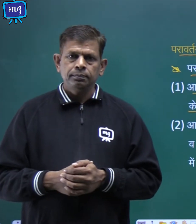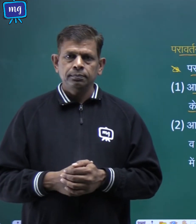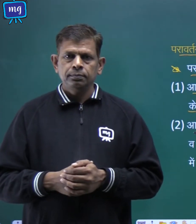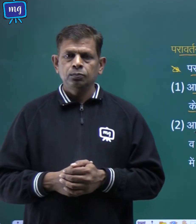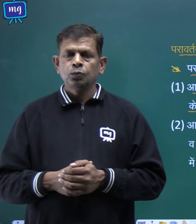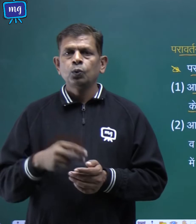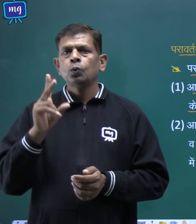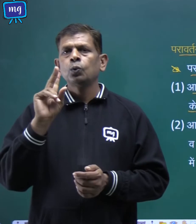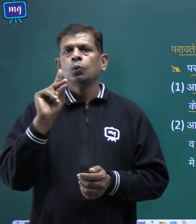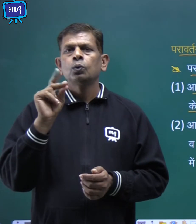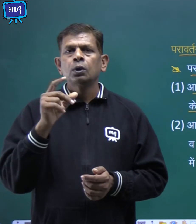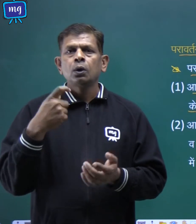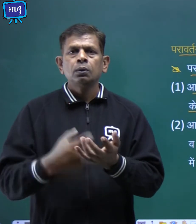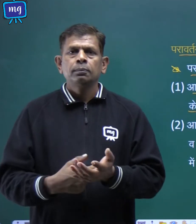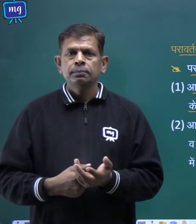दूसरा नियम,